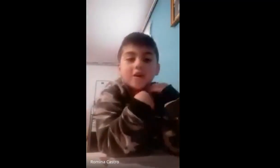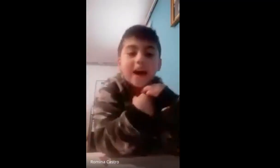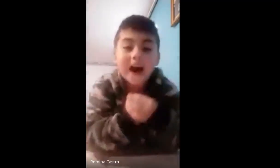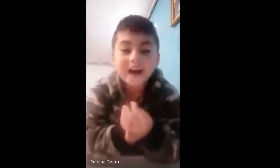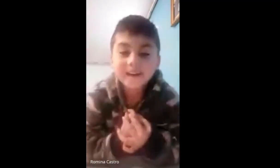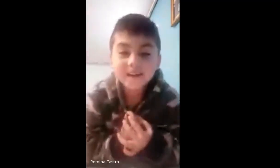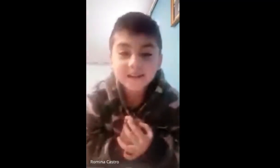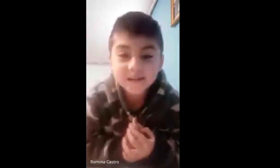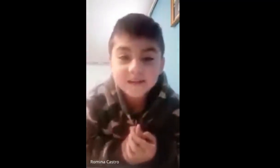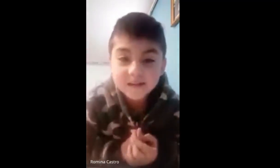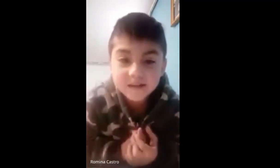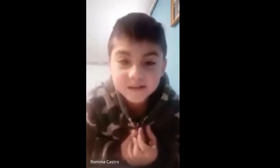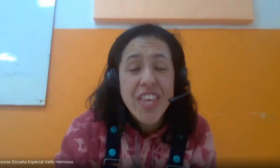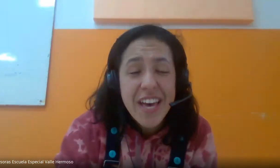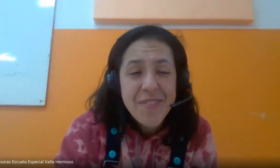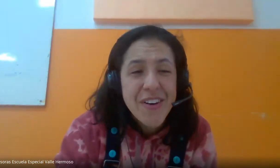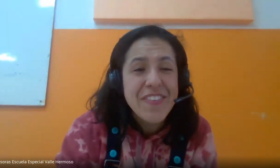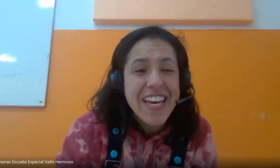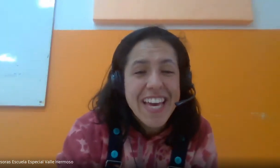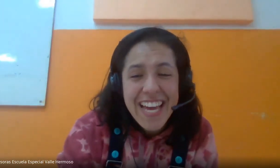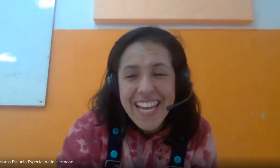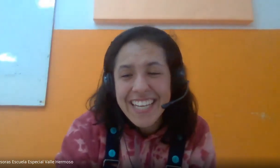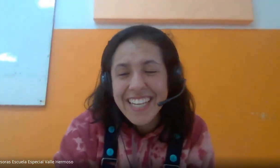¡Oye! ¡Oye, muy bien!